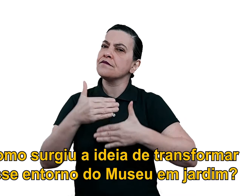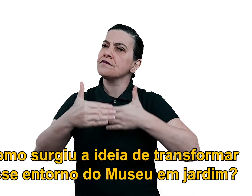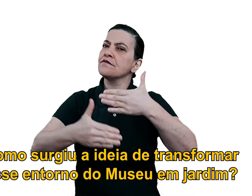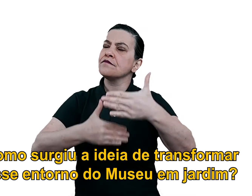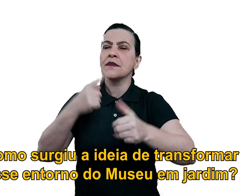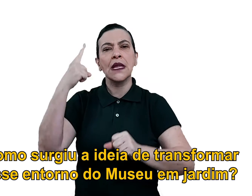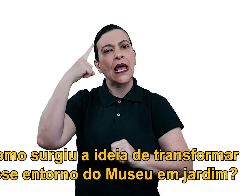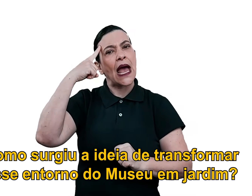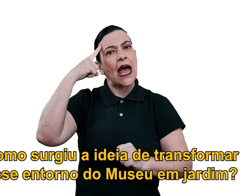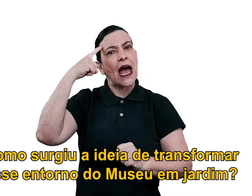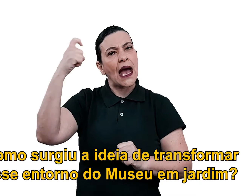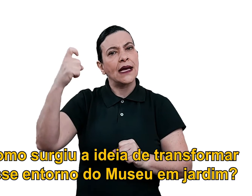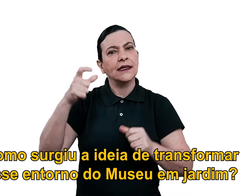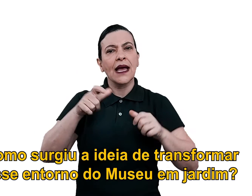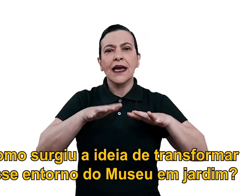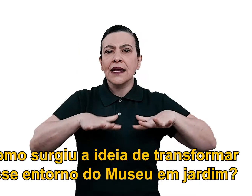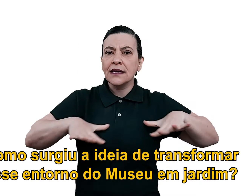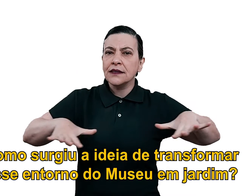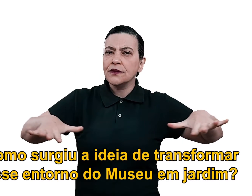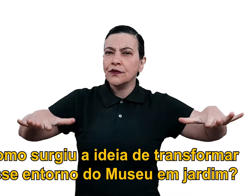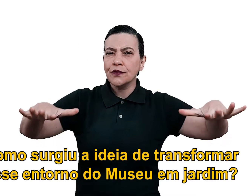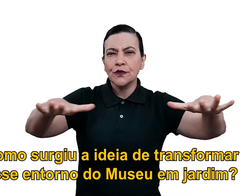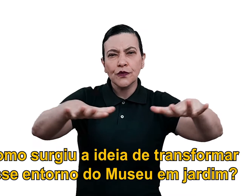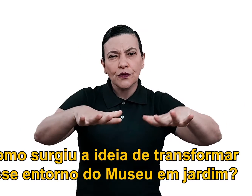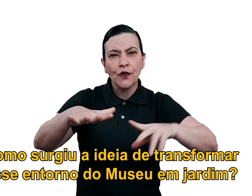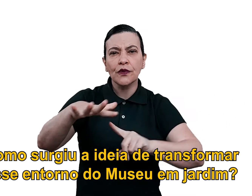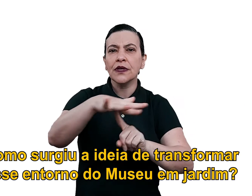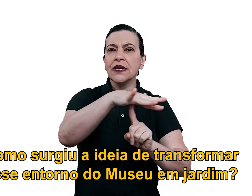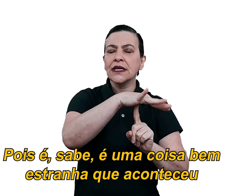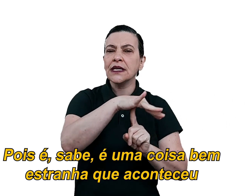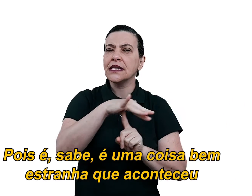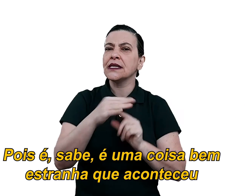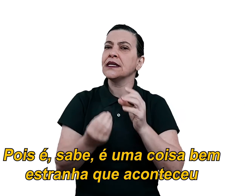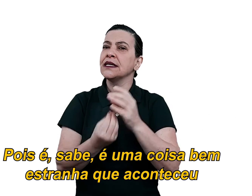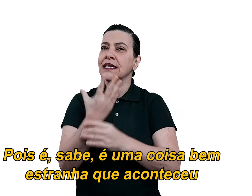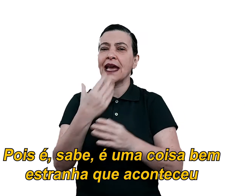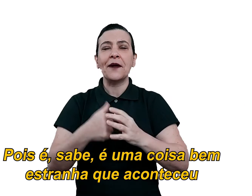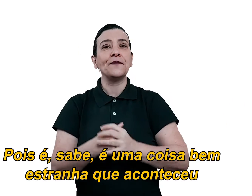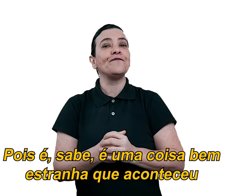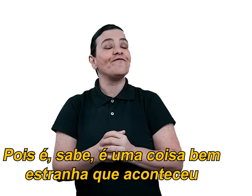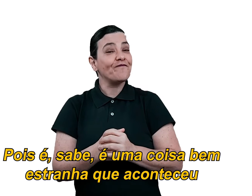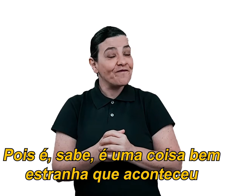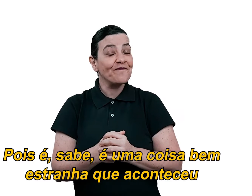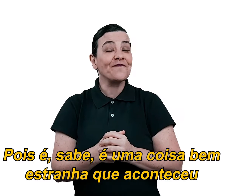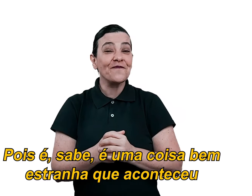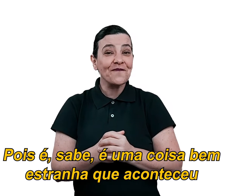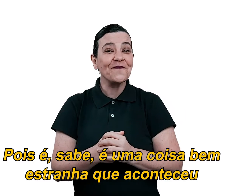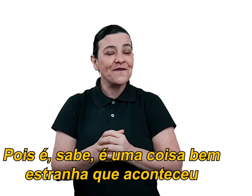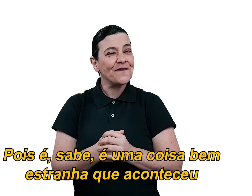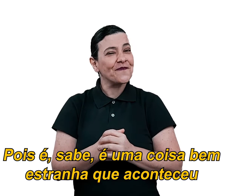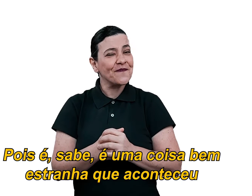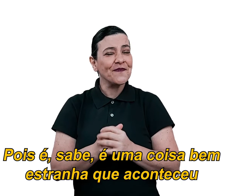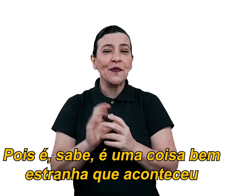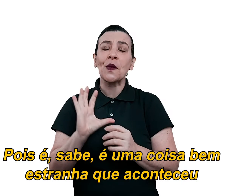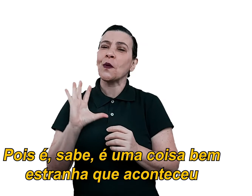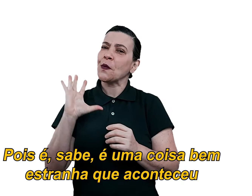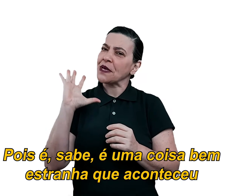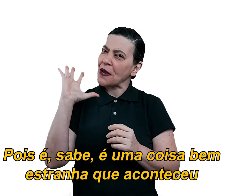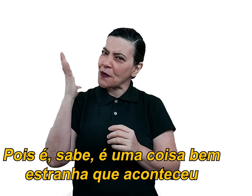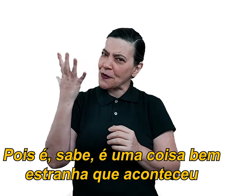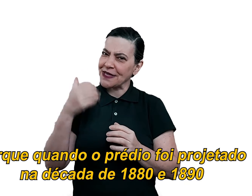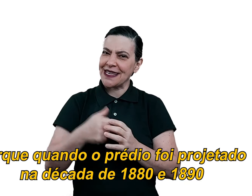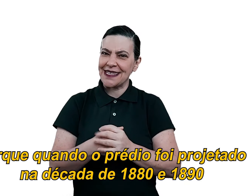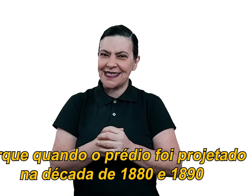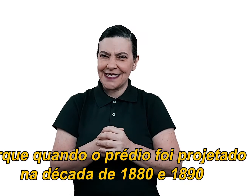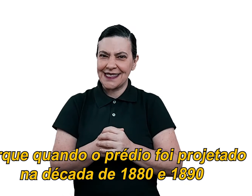como que surgiu a ideia de transformar esse entorno do museu em jardim? Pois é, sabe, é uma coisa bem estranho que